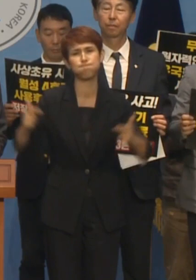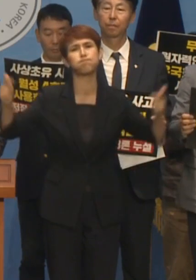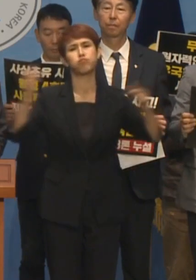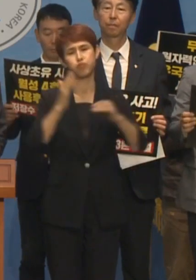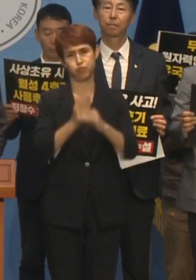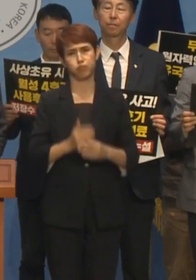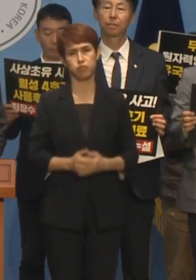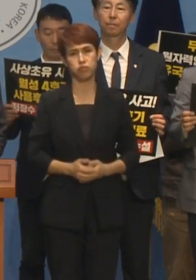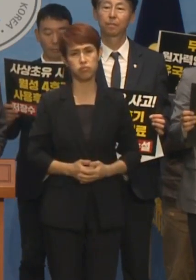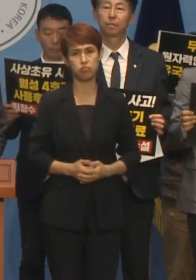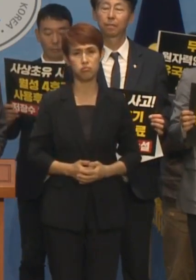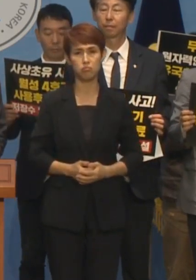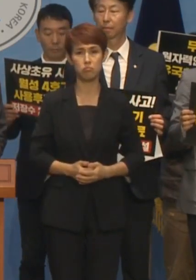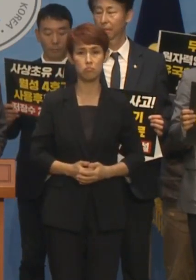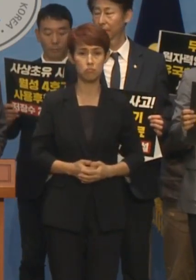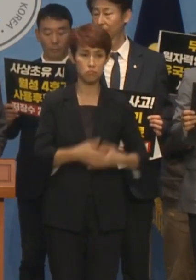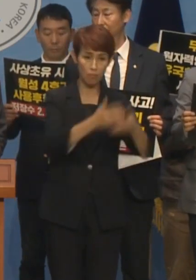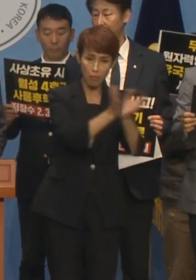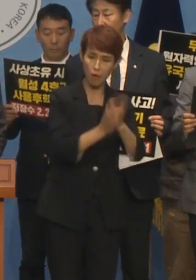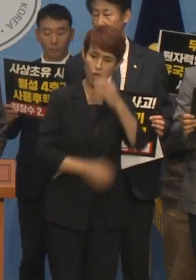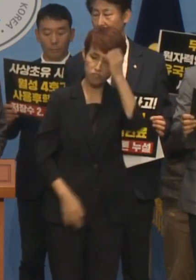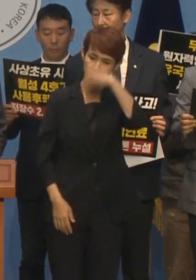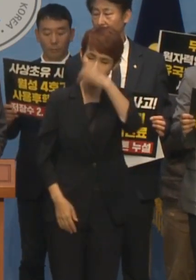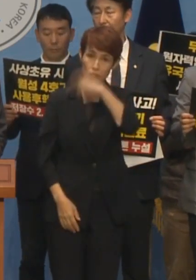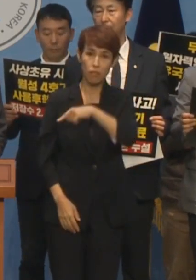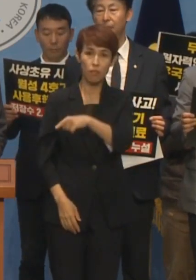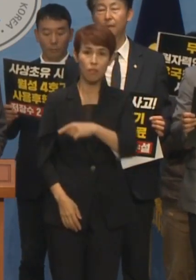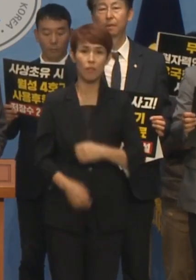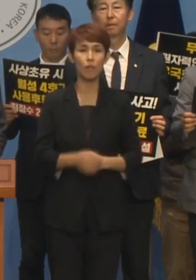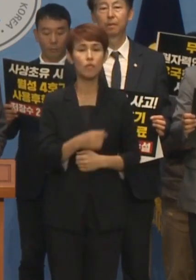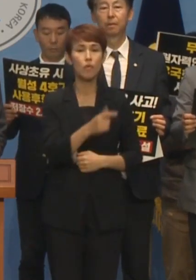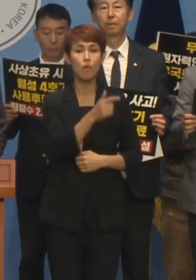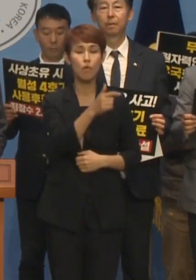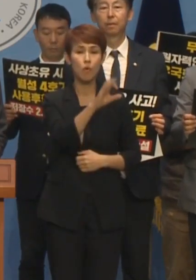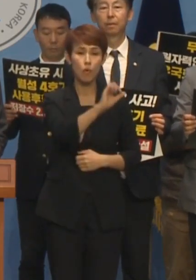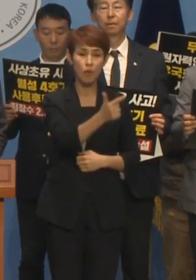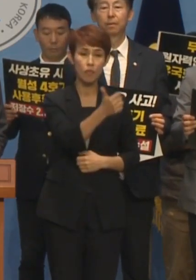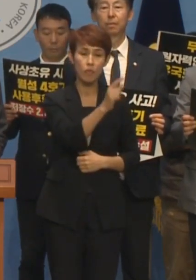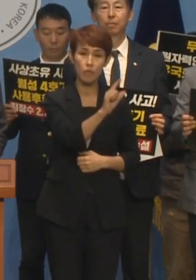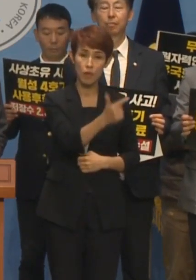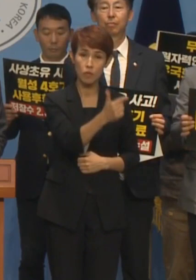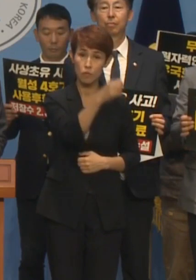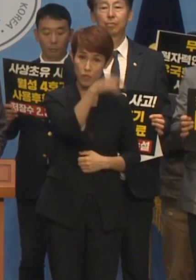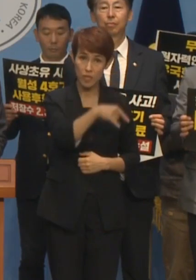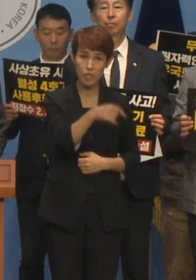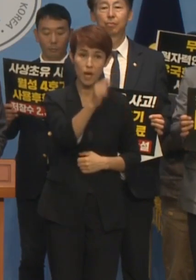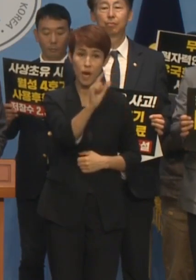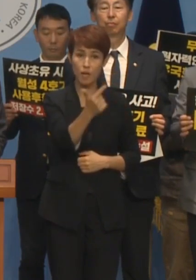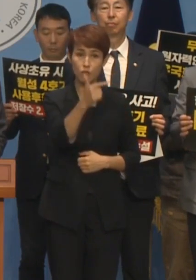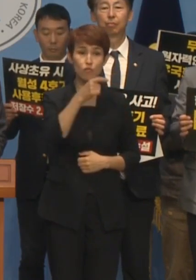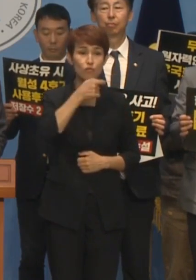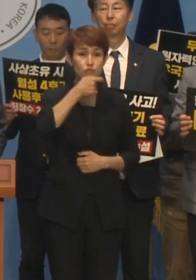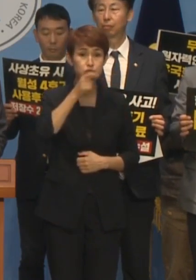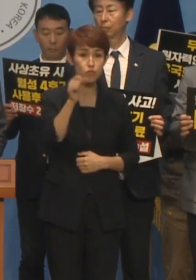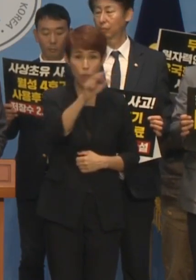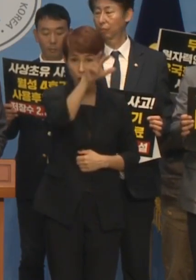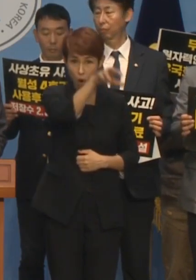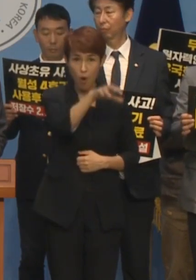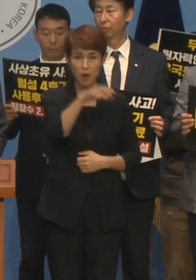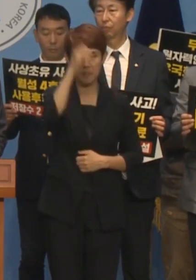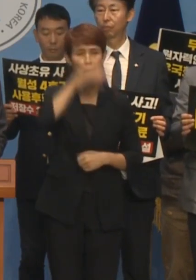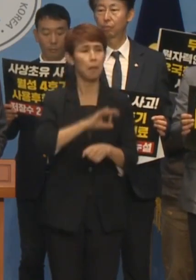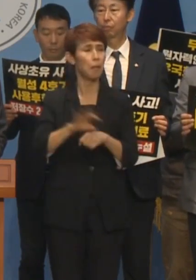있음에도 아랑곳하지 않고서 원안위와 한수원은 형식적으로 부실하게 시설을 관리하다